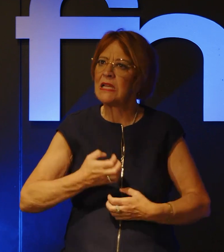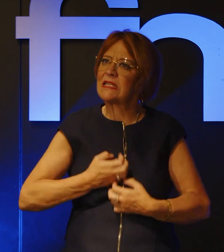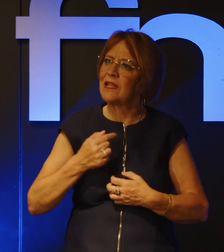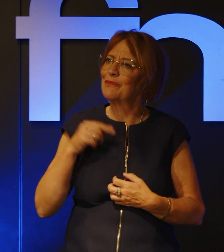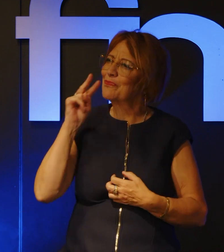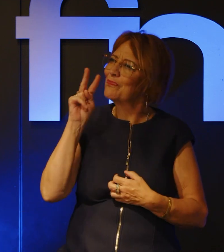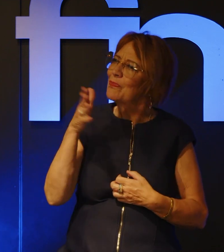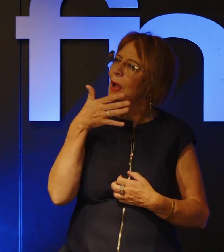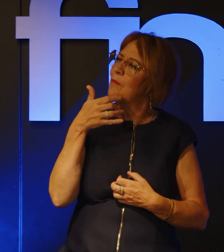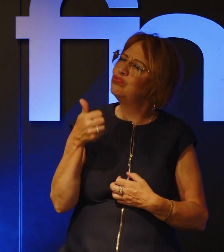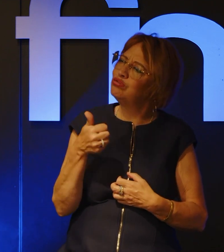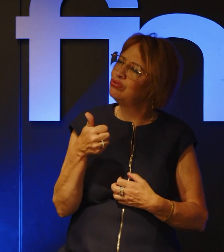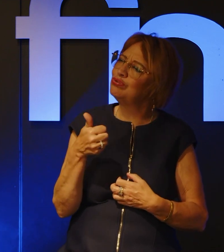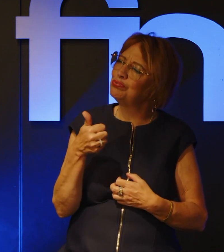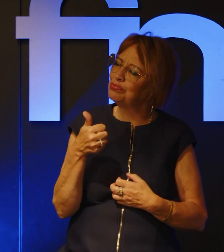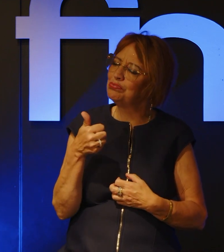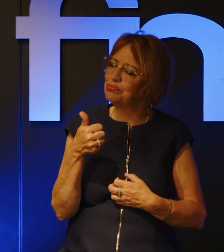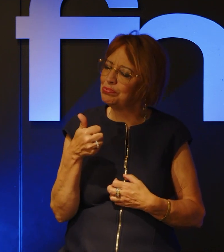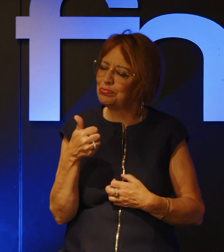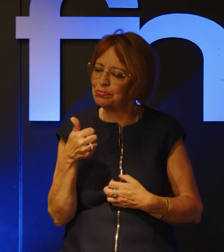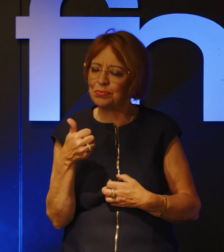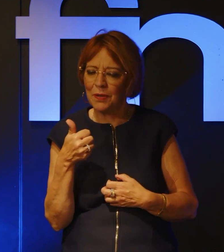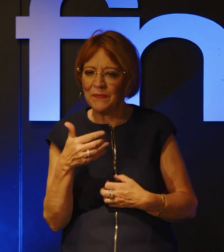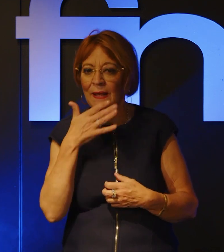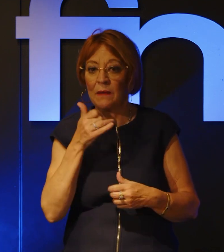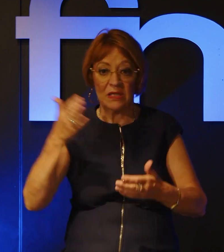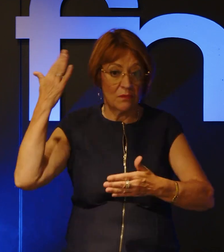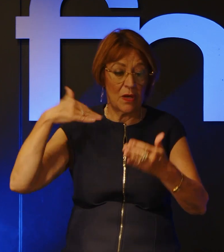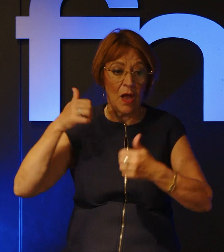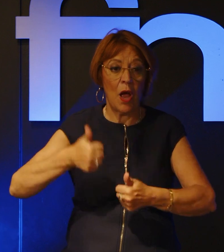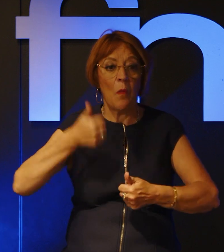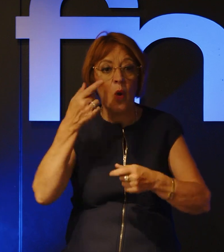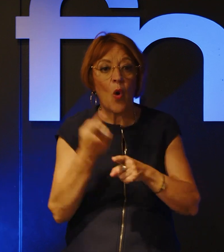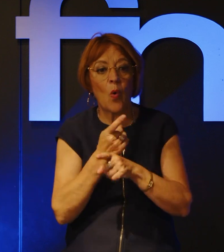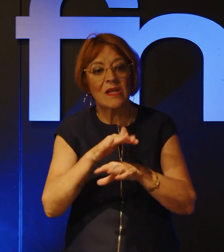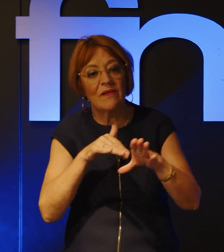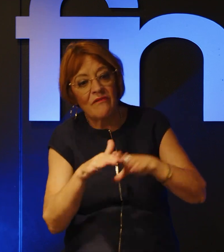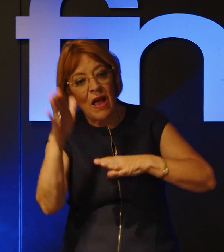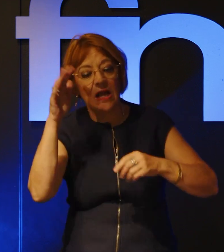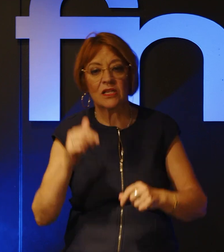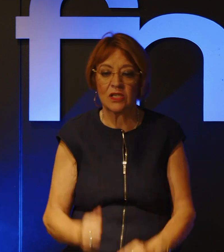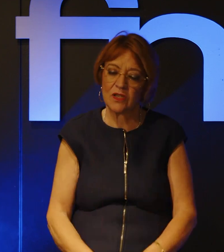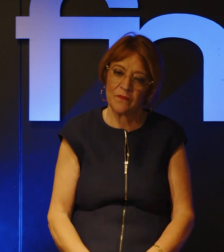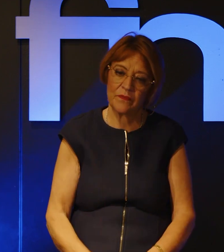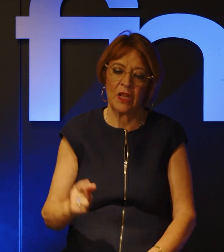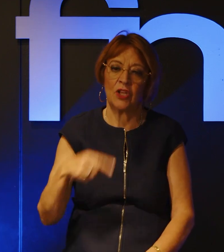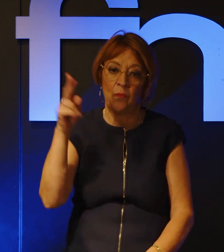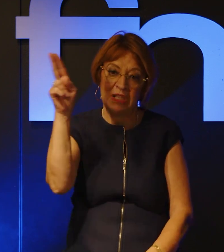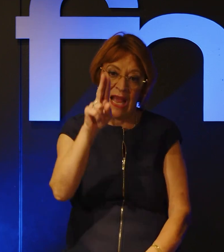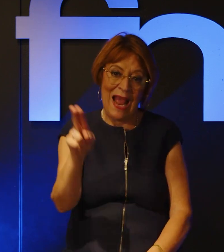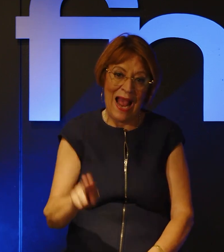me é agradável e na altura a beleza estava associada às boas ações pois a